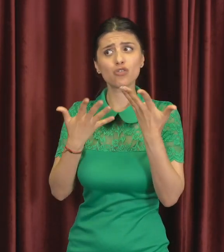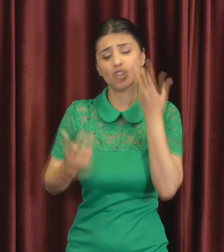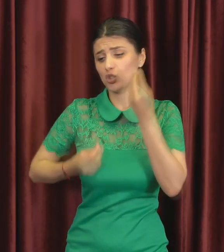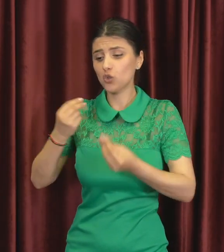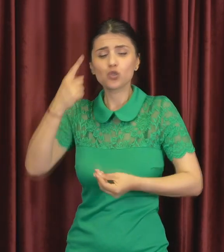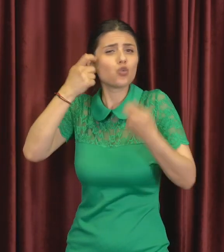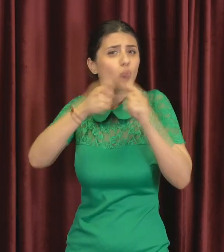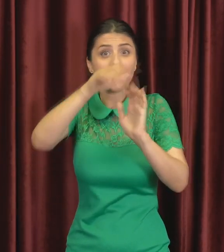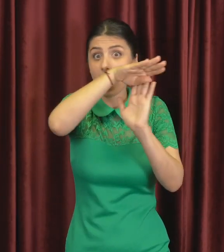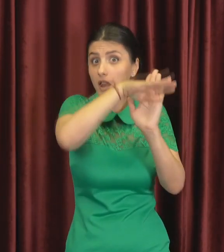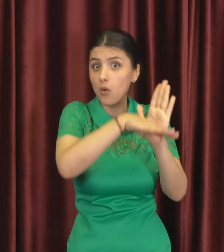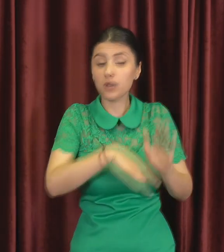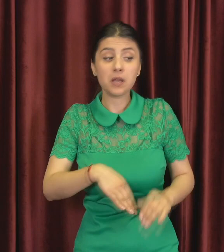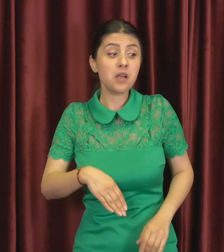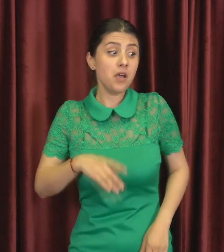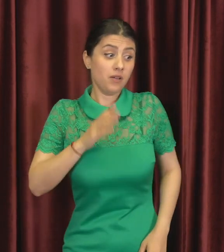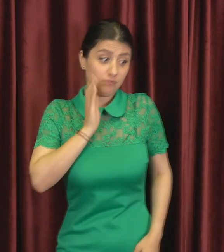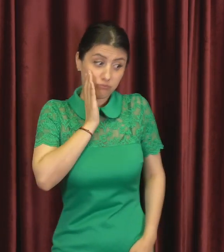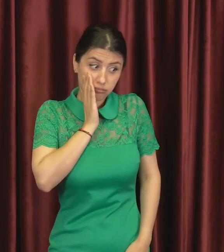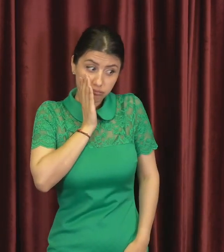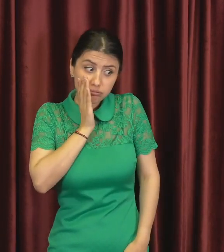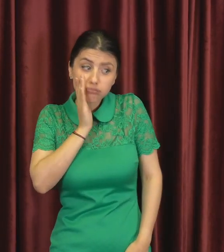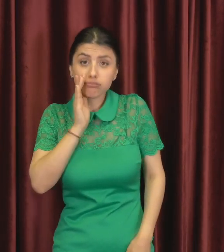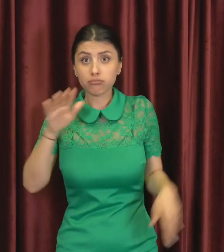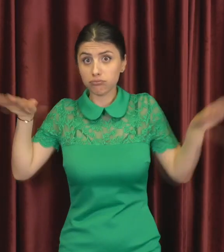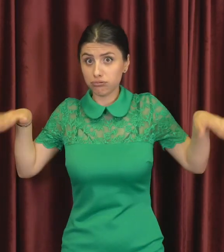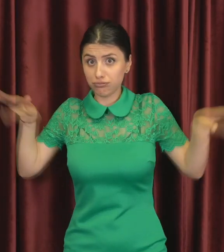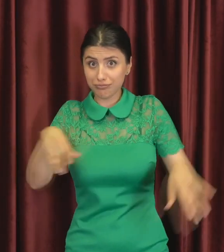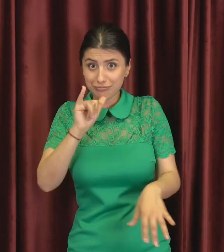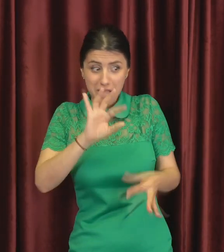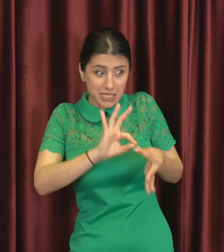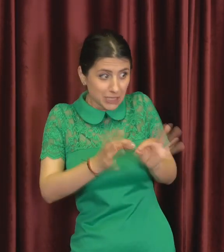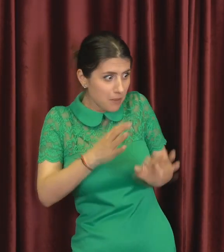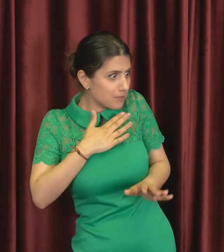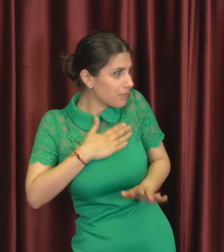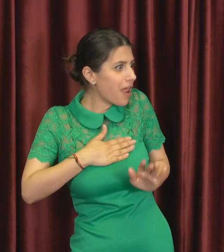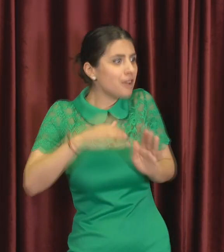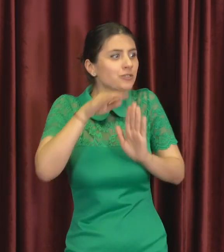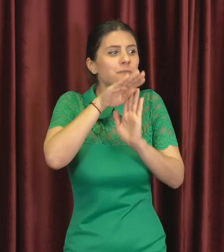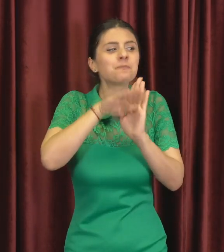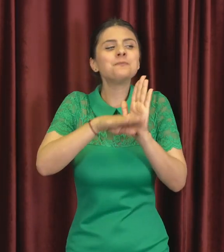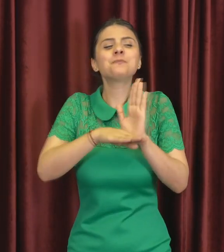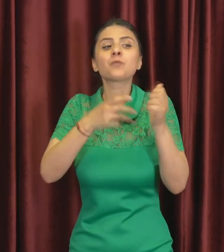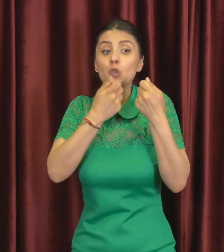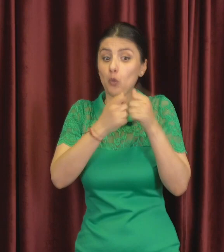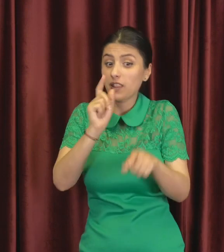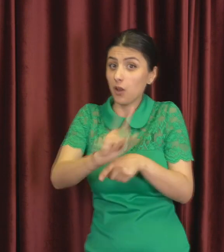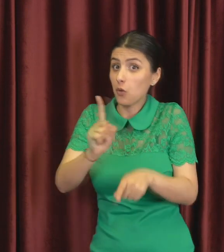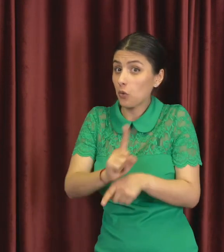toate regulile. Buhu! Înseamnă că ți plac regulile. Cu toate acestea am văzut că